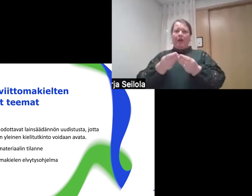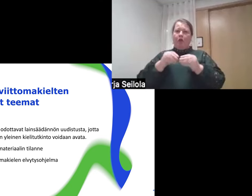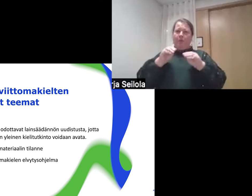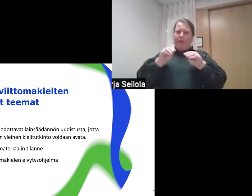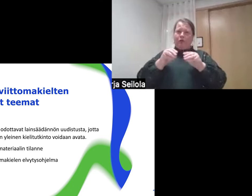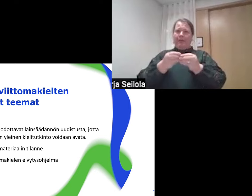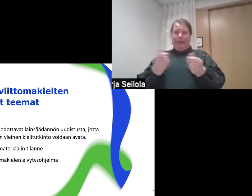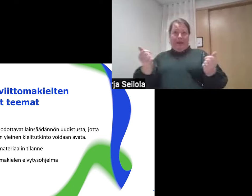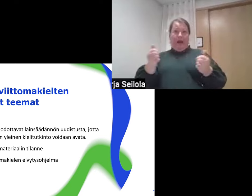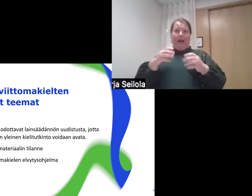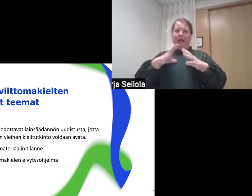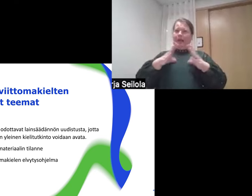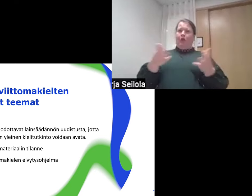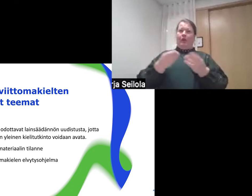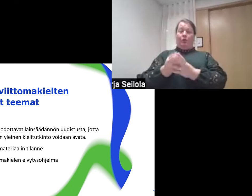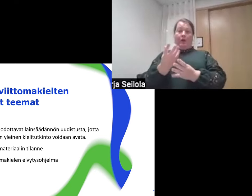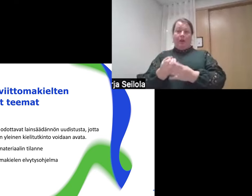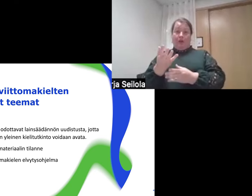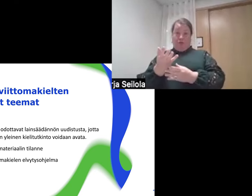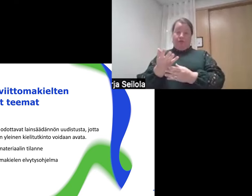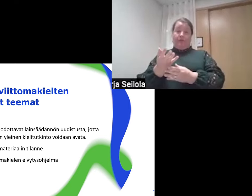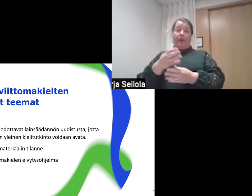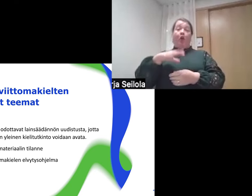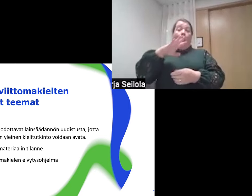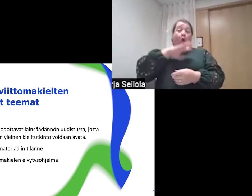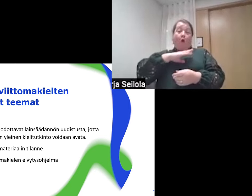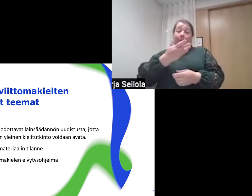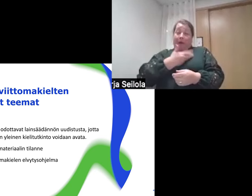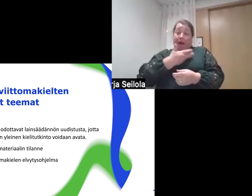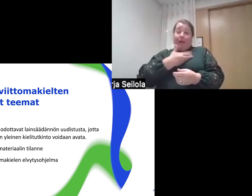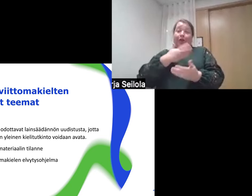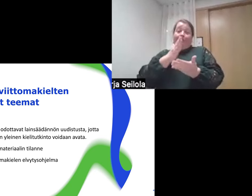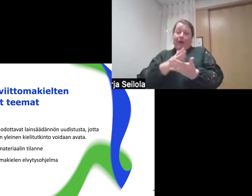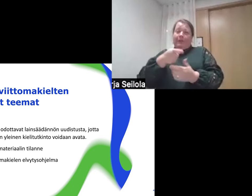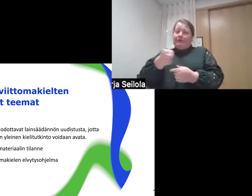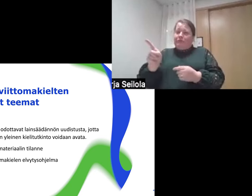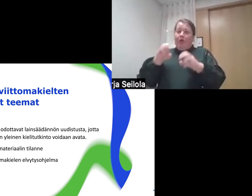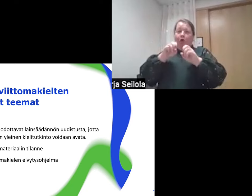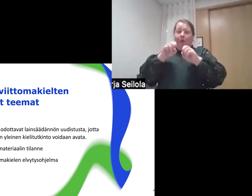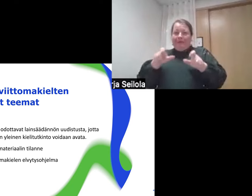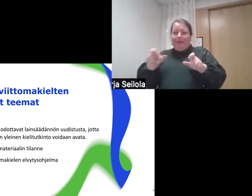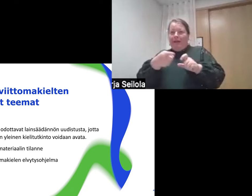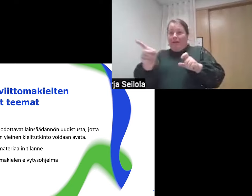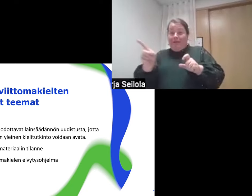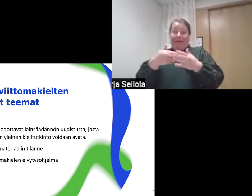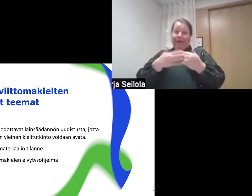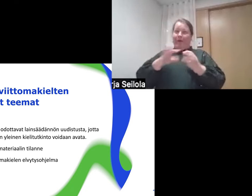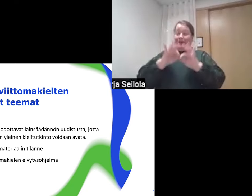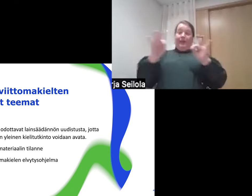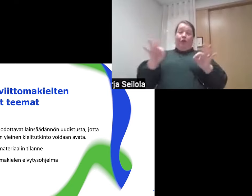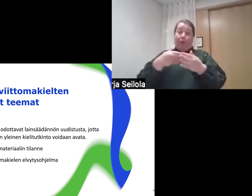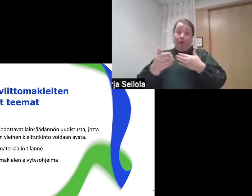iso kokonaisuus. Sitä ei ole siis virallista koulujen tuotettua opetusmateriaalia ei ole